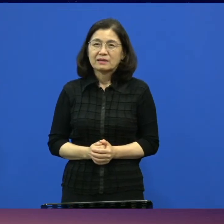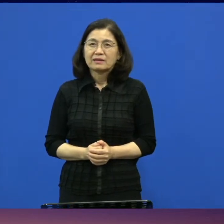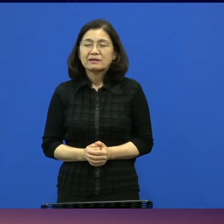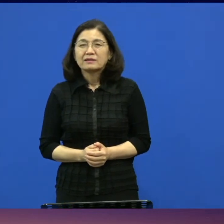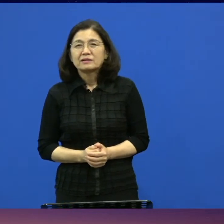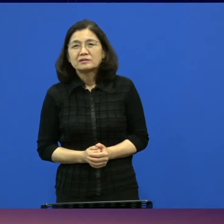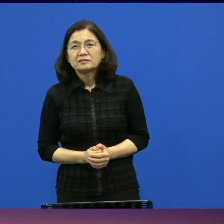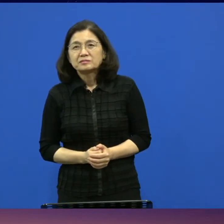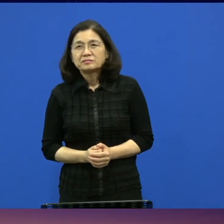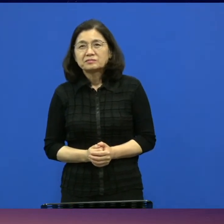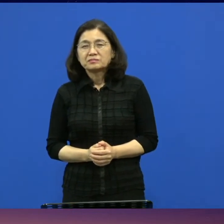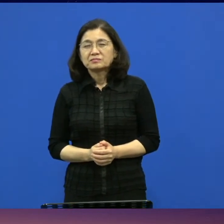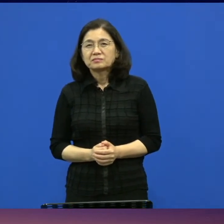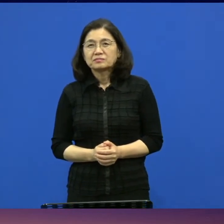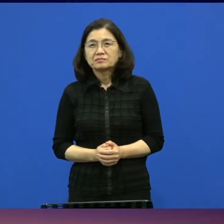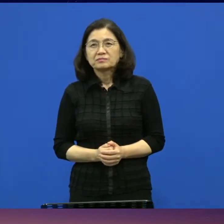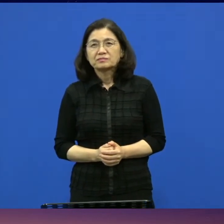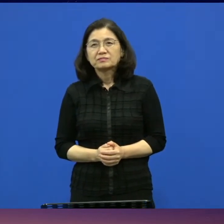여러분이